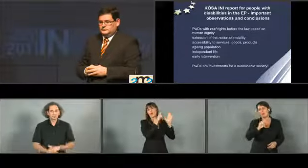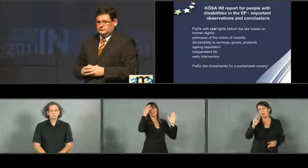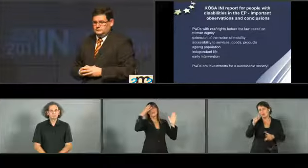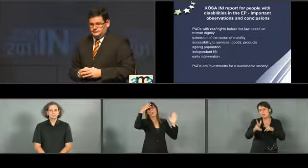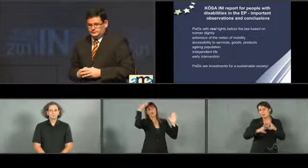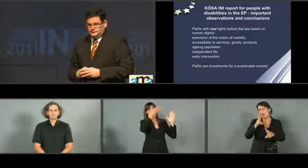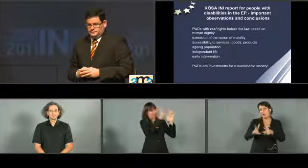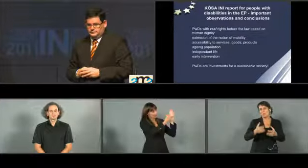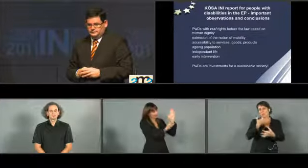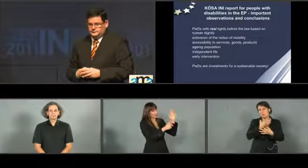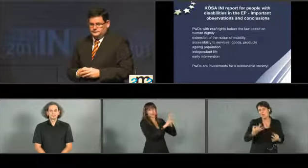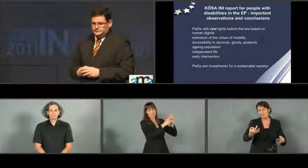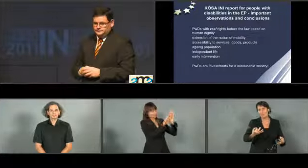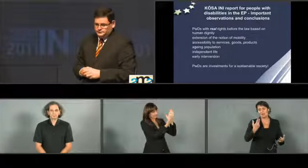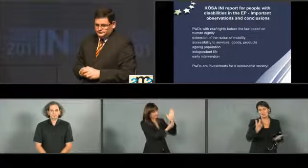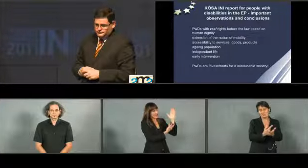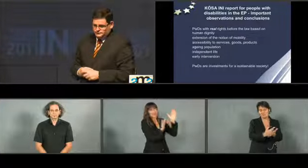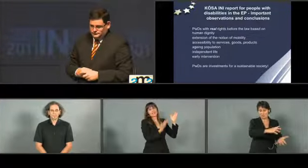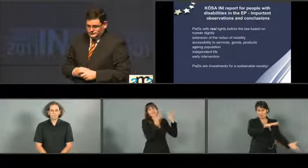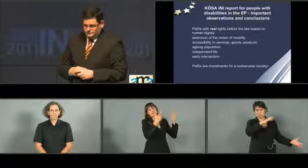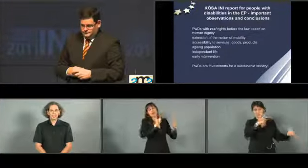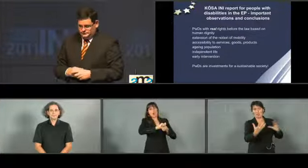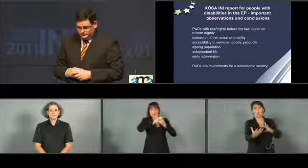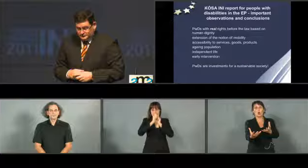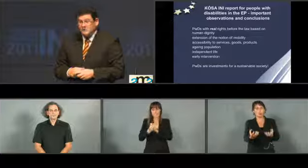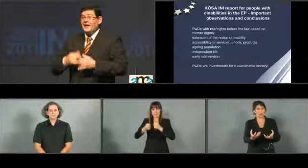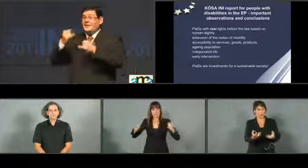cela, je vais vous expliquer comment on pourrait y arriver.